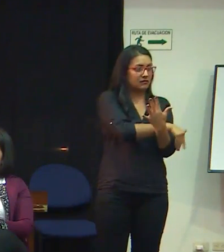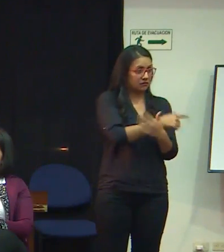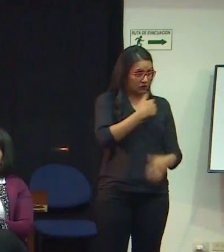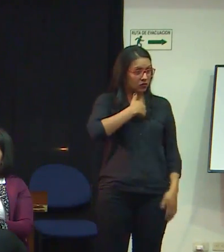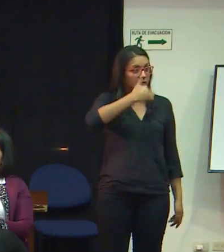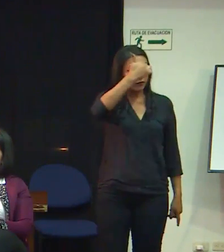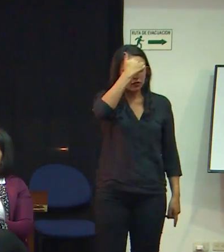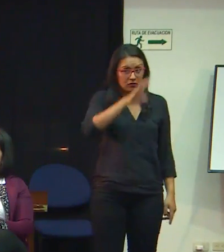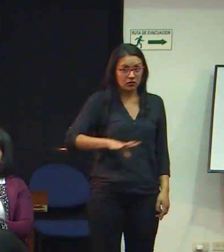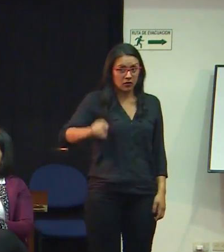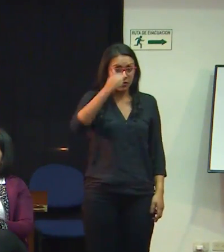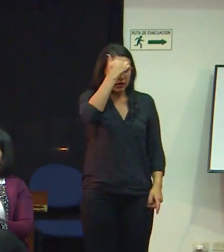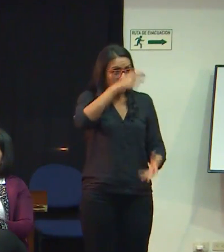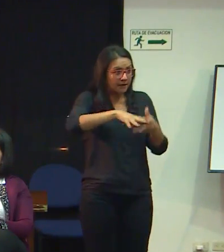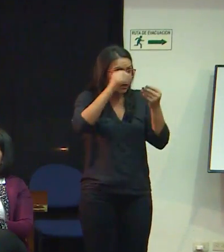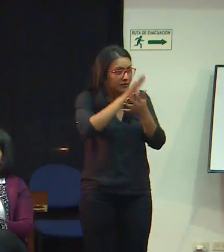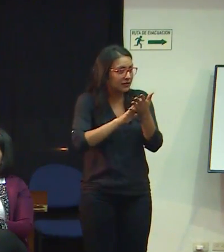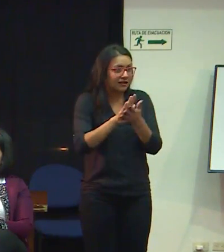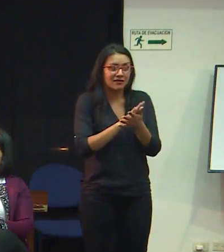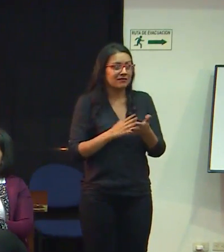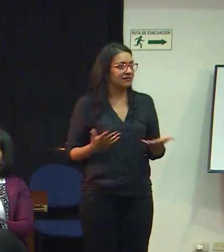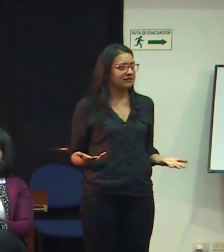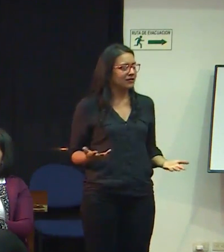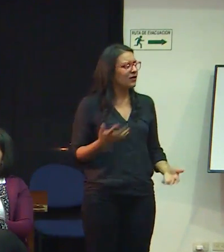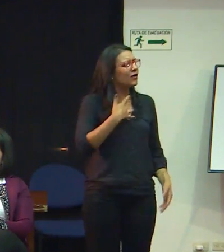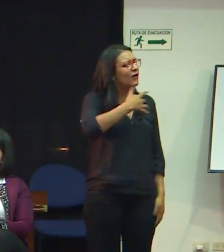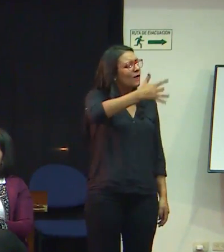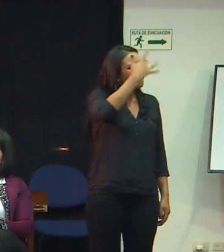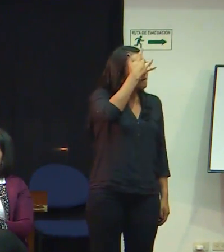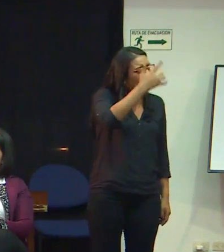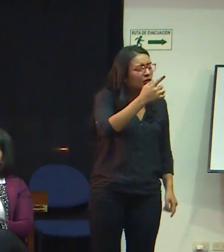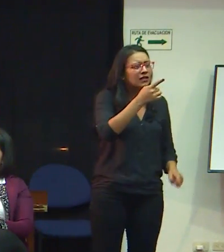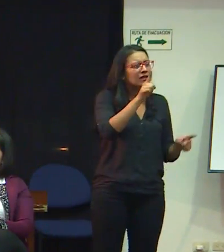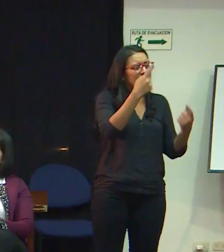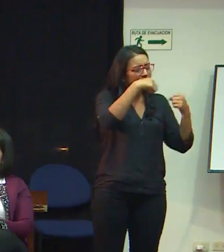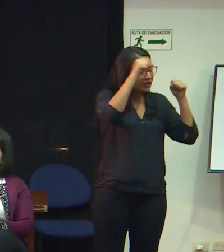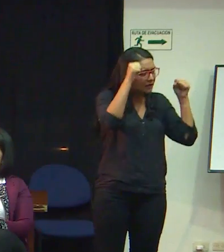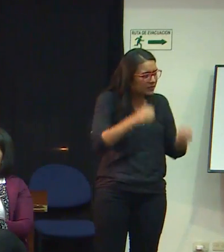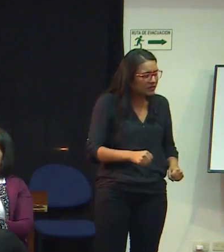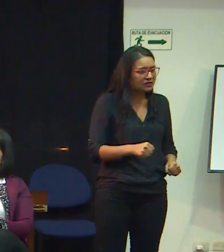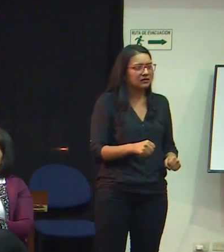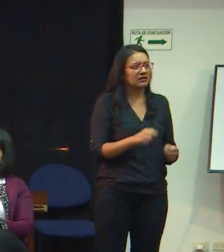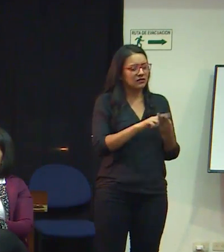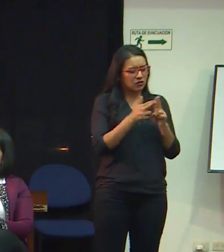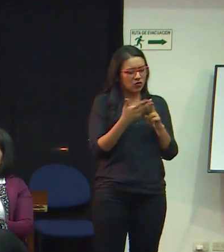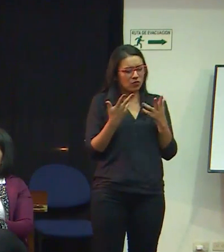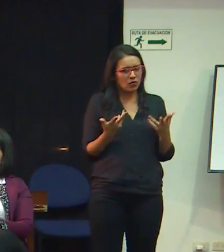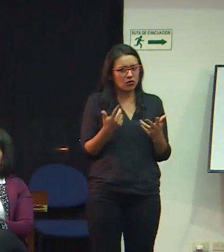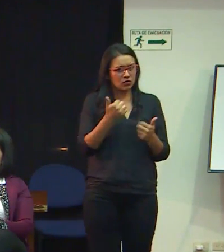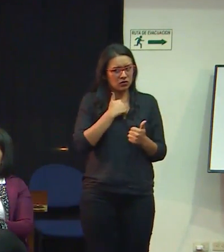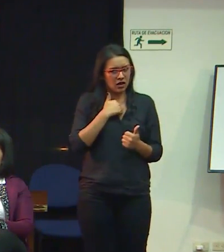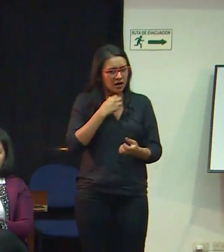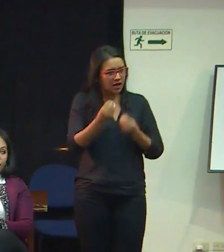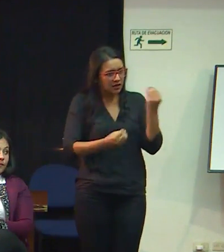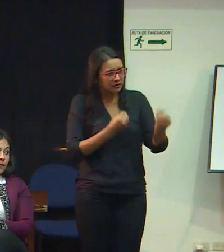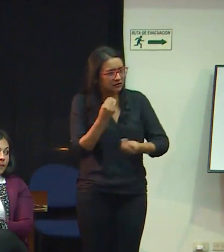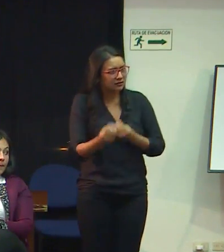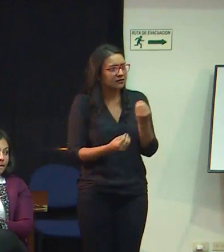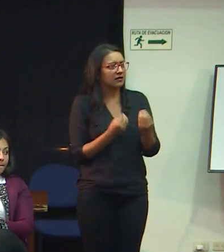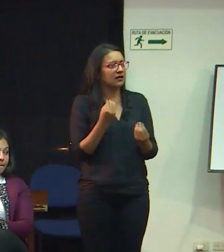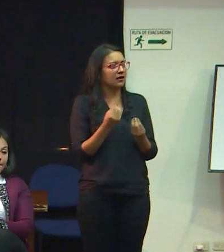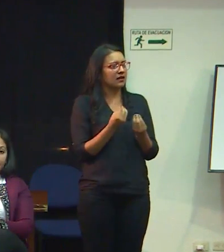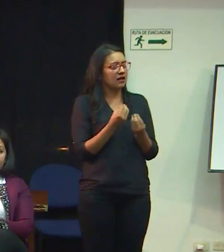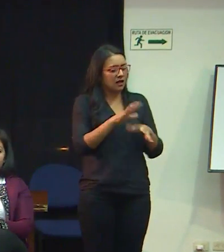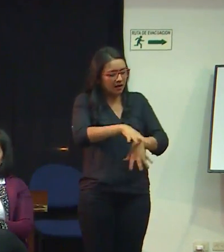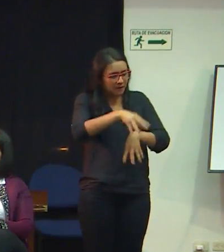aprendemos la lengua de señas, porque todos los maestros no tenemos la capacidad de poder hacer pues